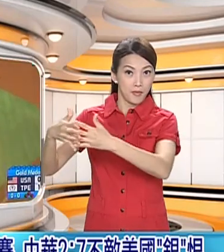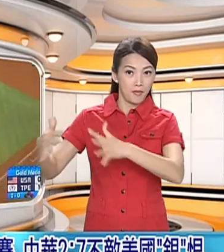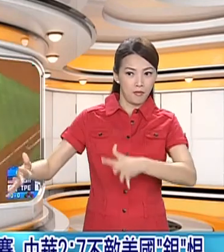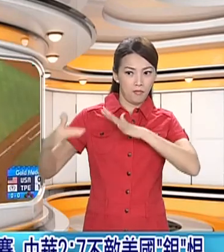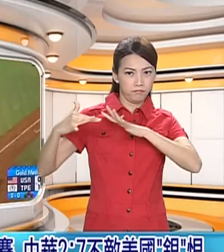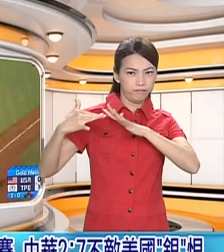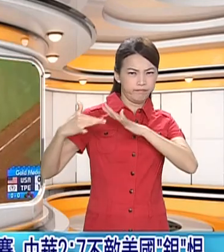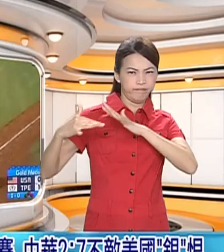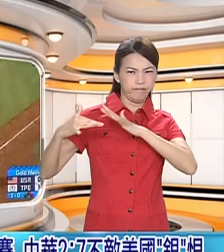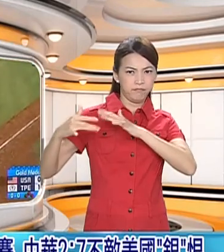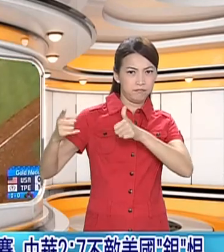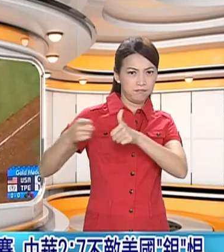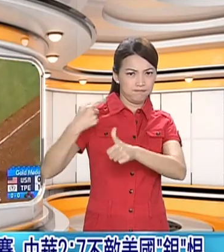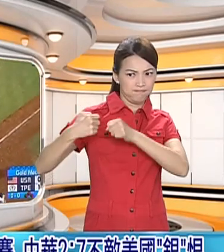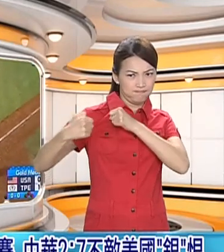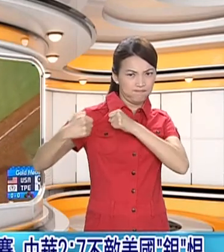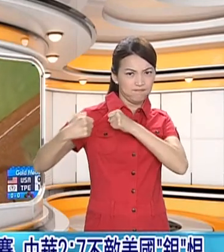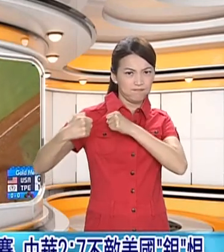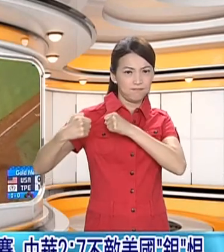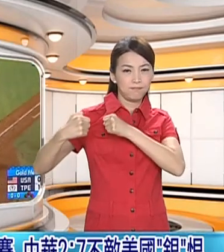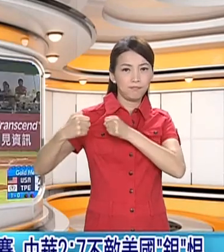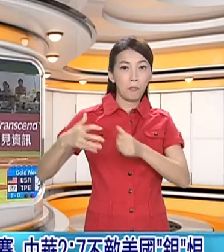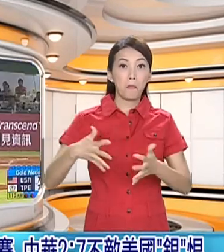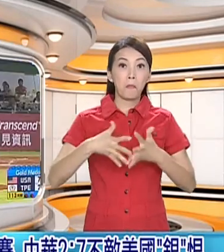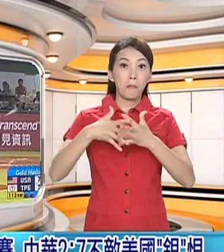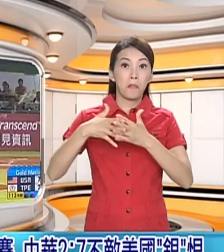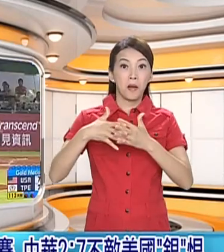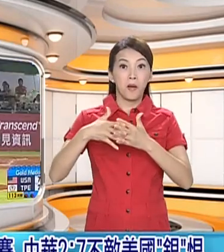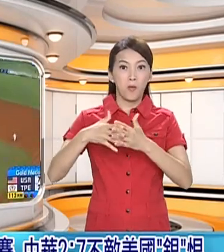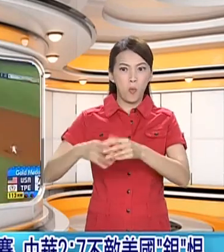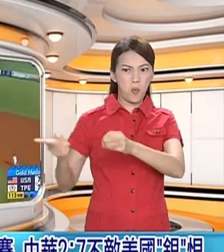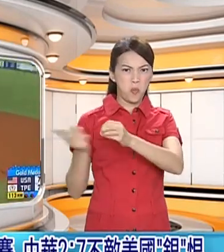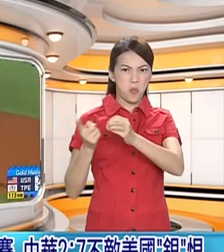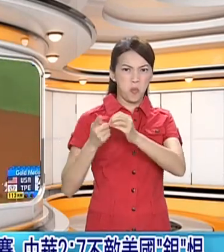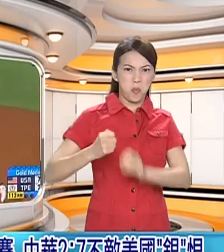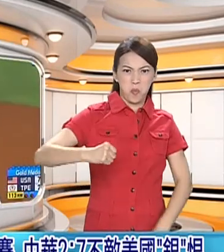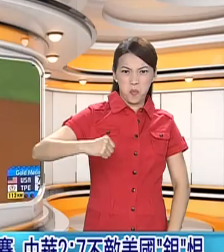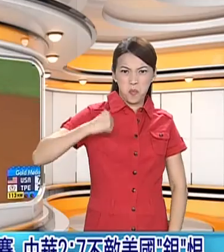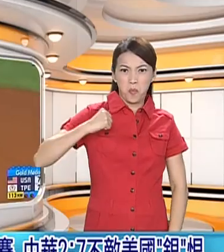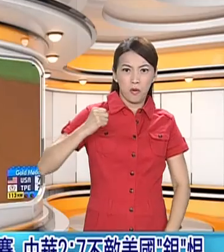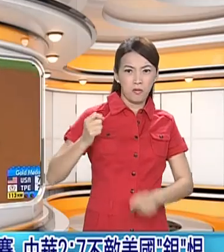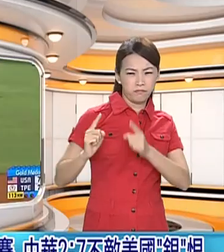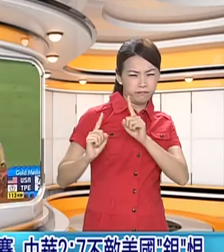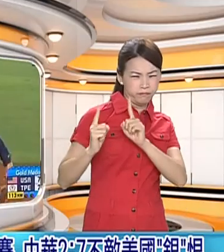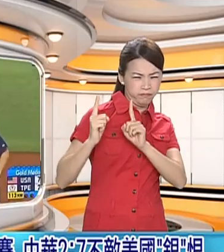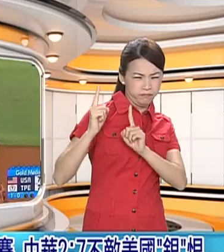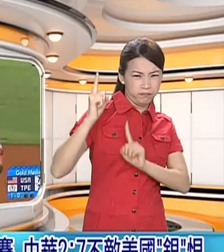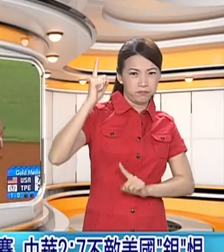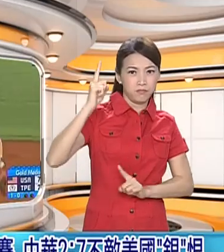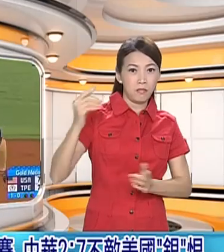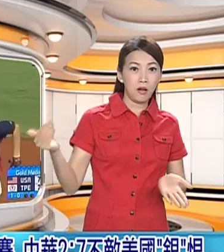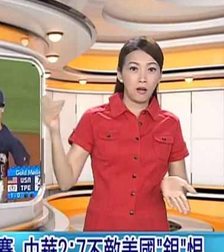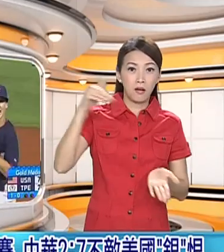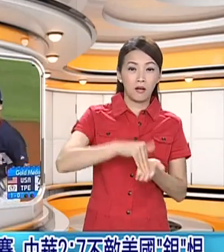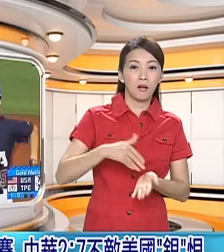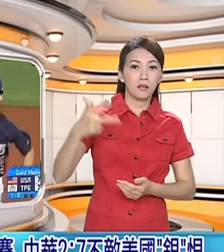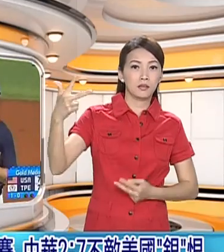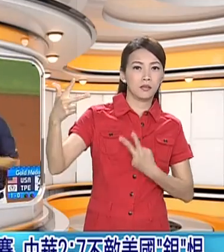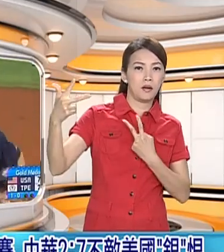夺冠军奖杯，而中华队抵挡不住美国的强大火力，最后是